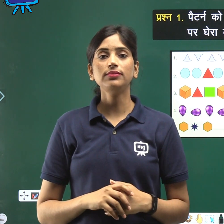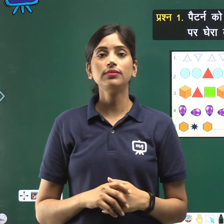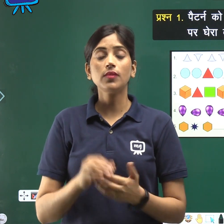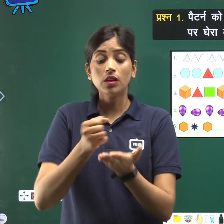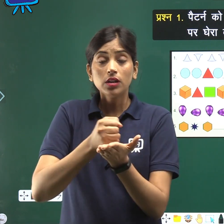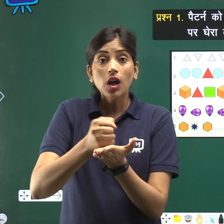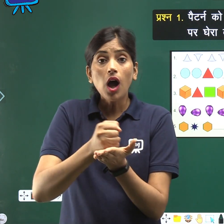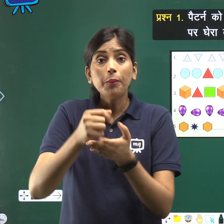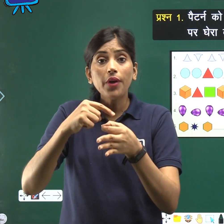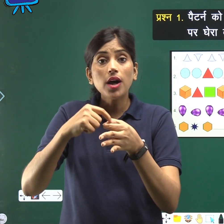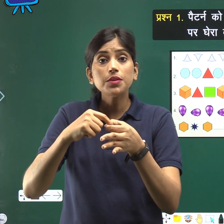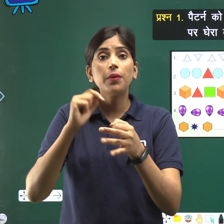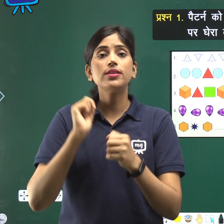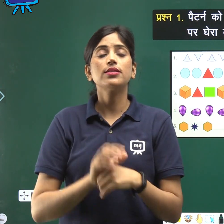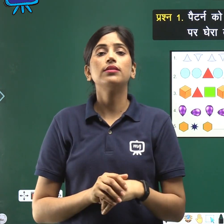अभ्यास प्रश्न।